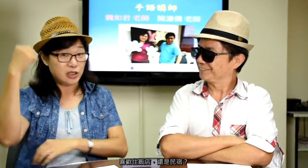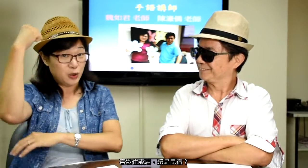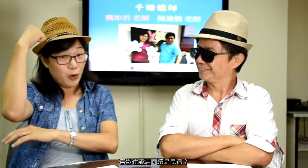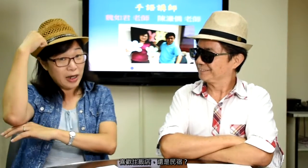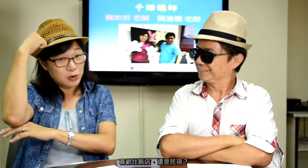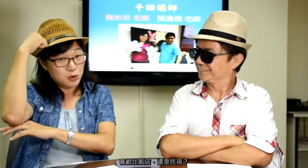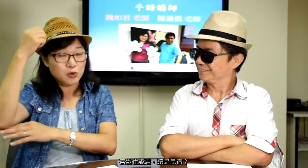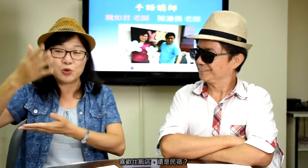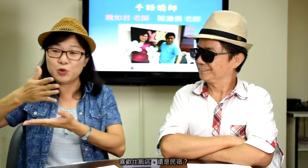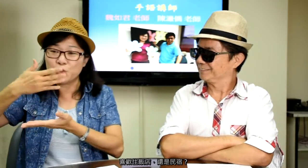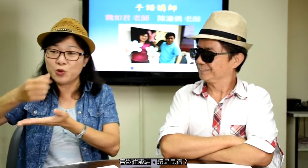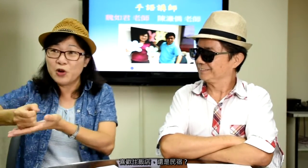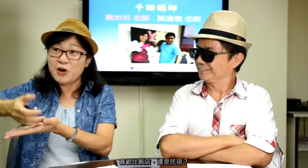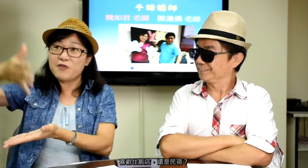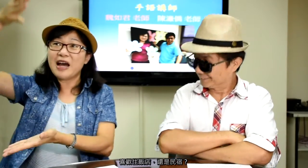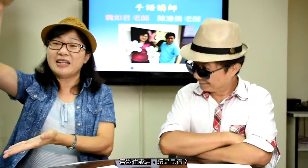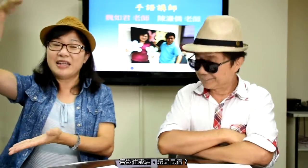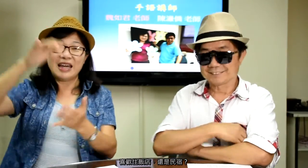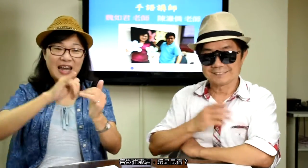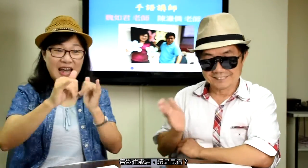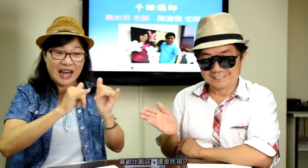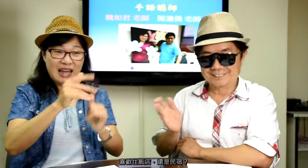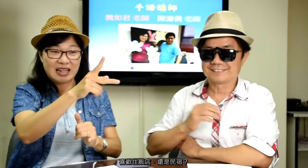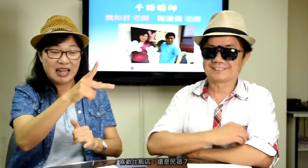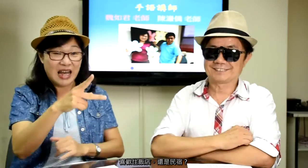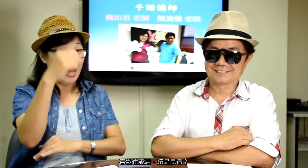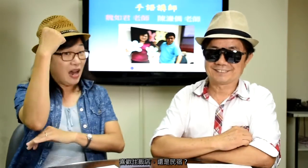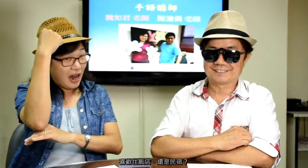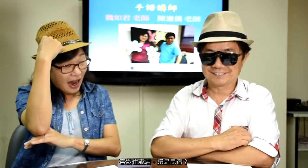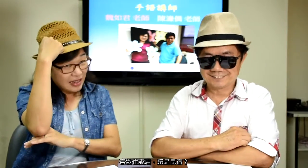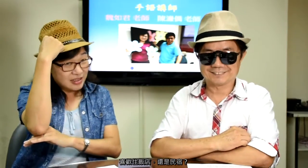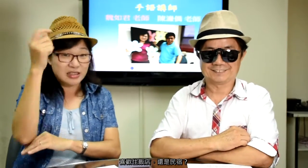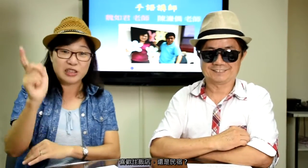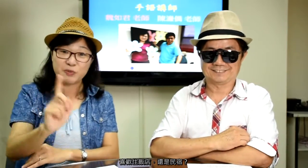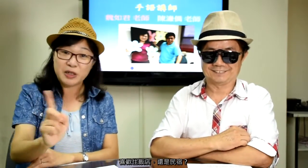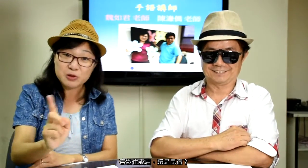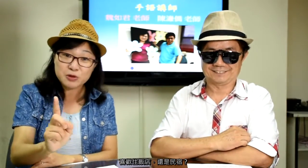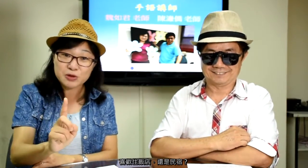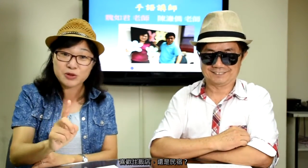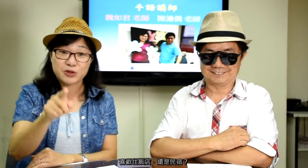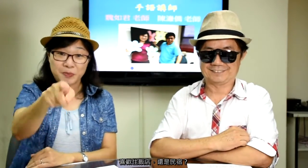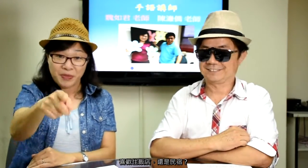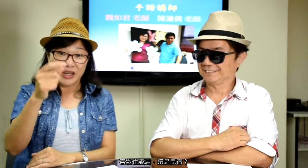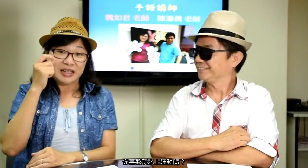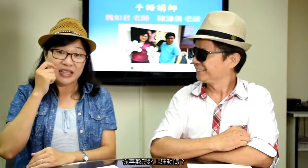喜欢住饭店还是民宿？你